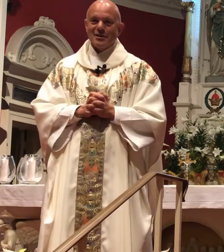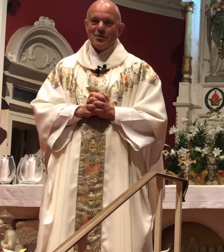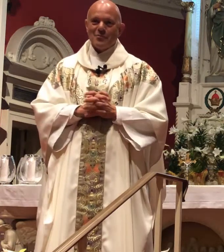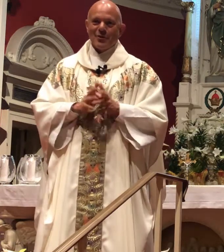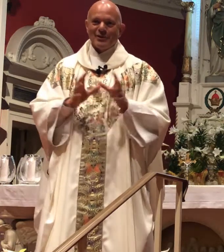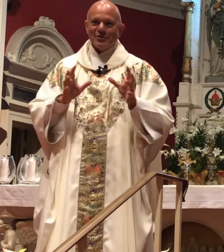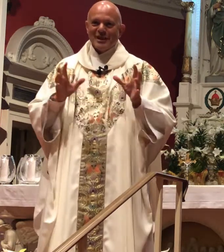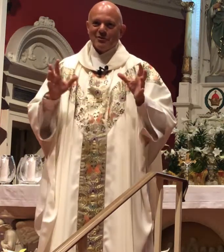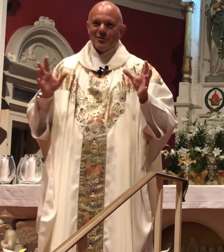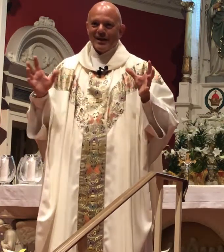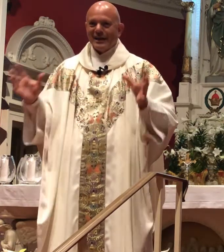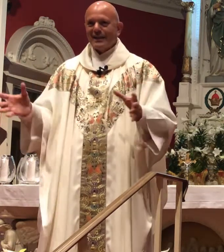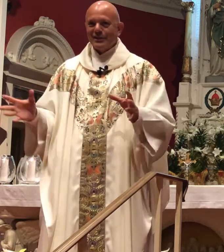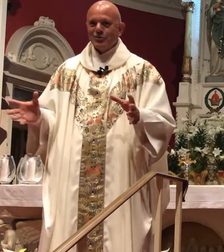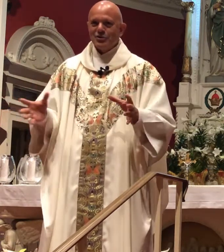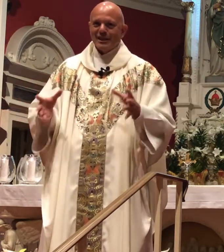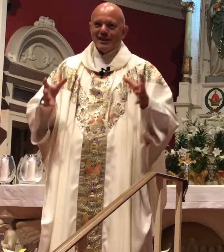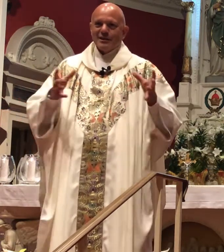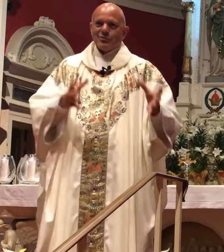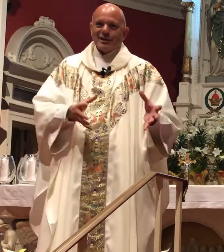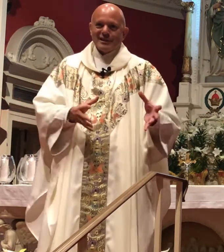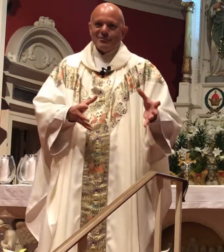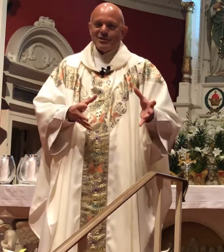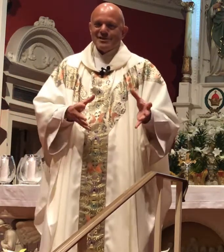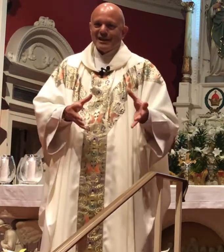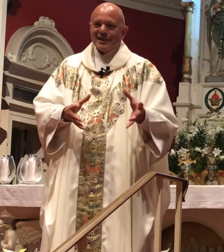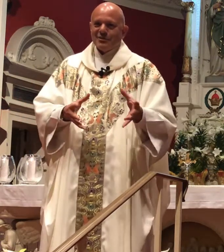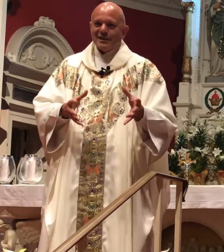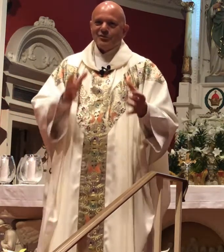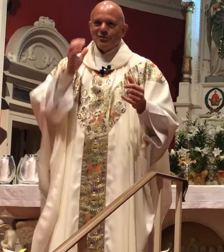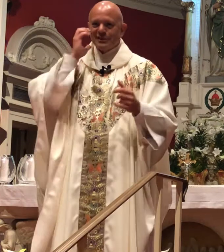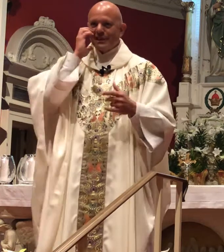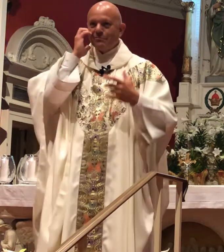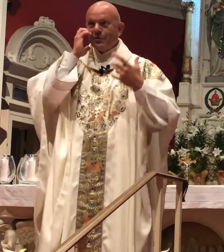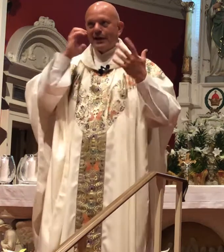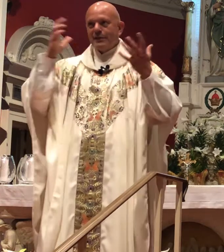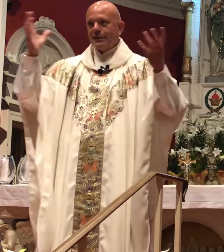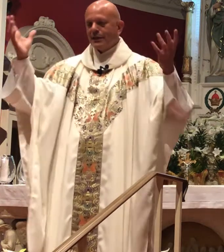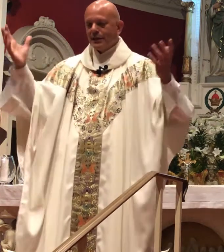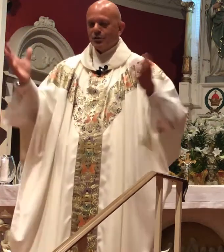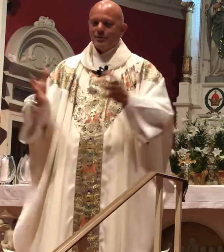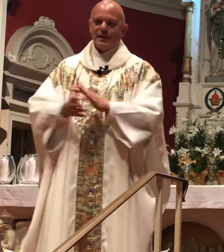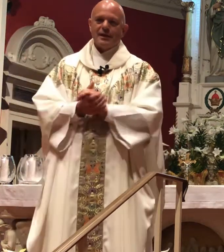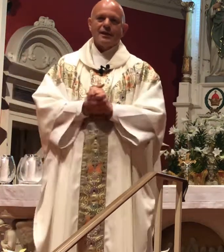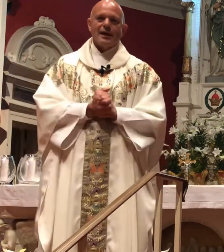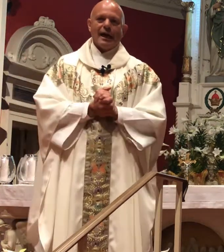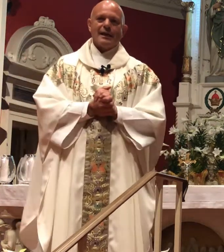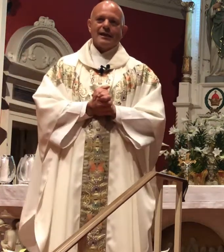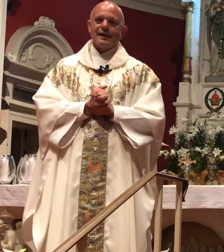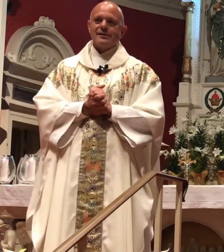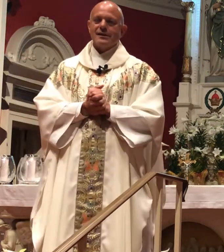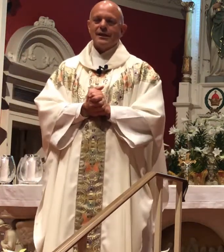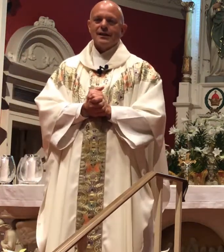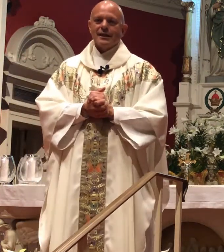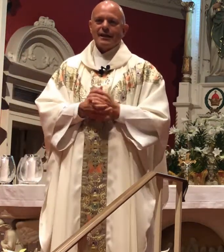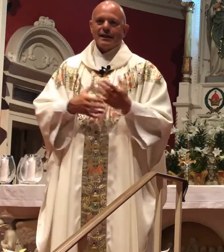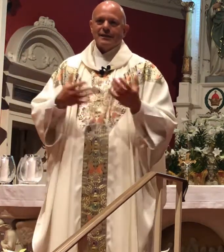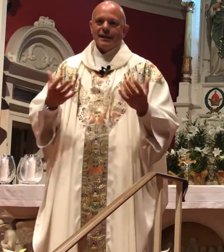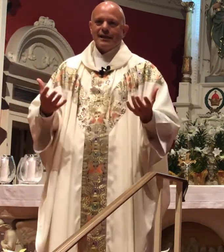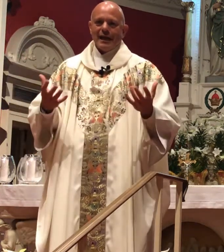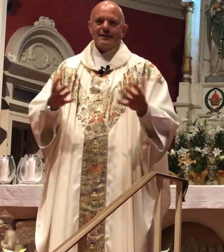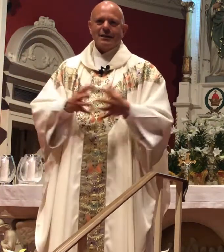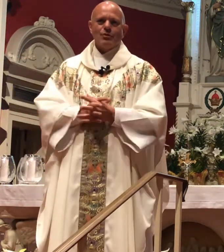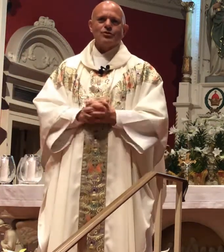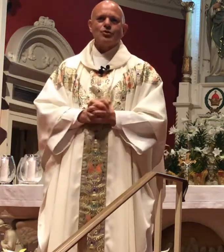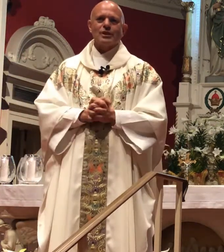casas un poquito ya como que queriendo salir, que porque estamos encerrados aquí todo el tiempo, la gente queriendo venir a la iglesia, querer